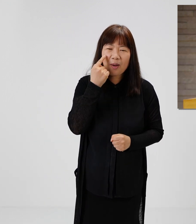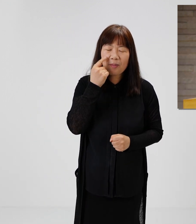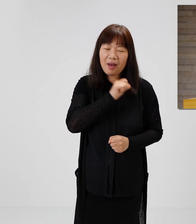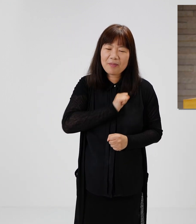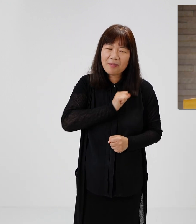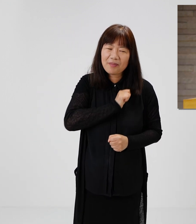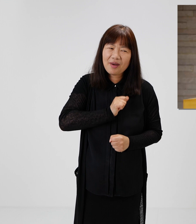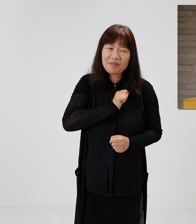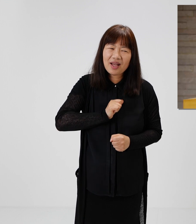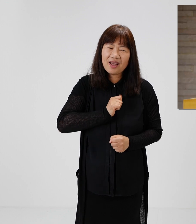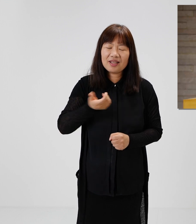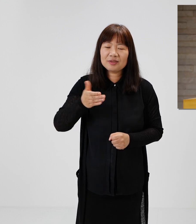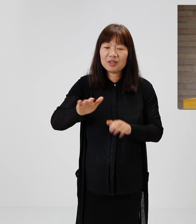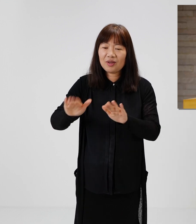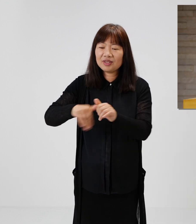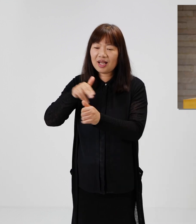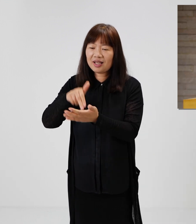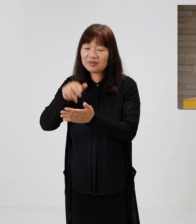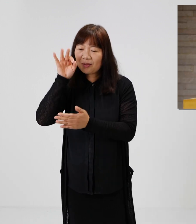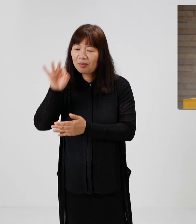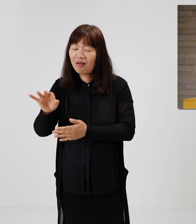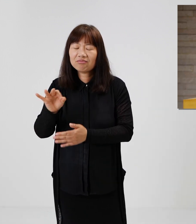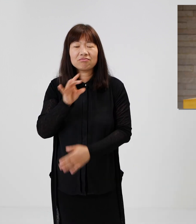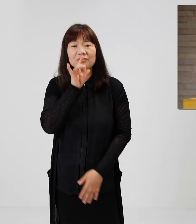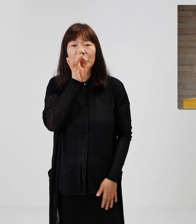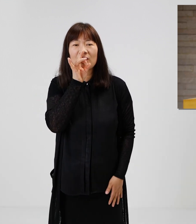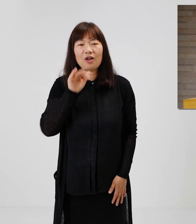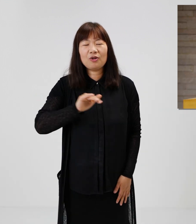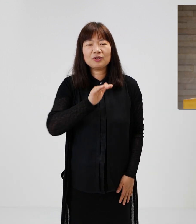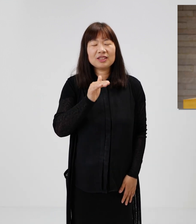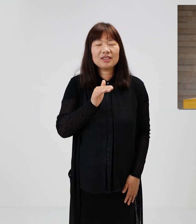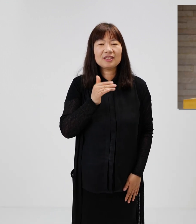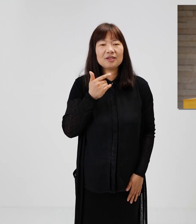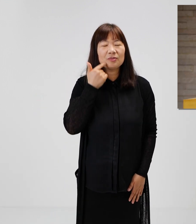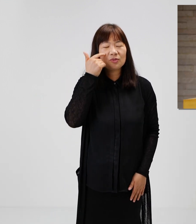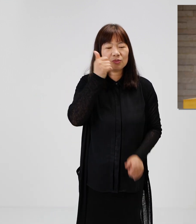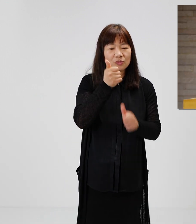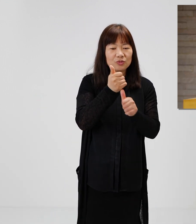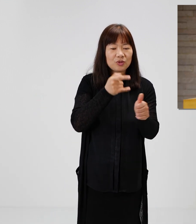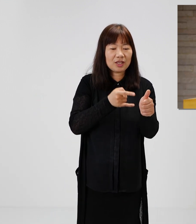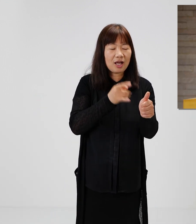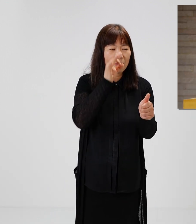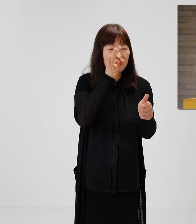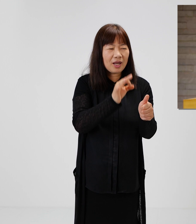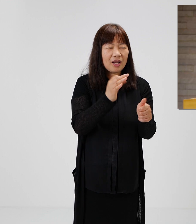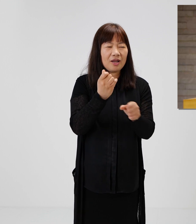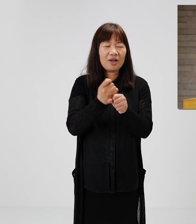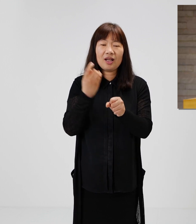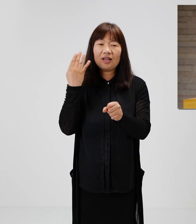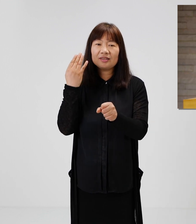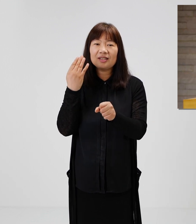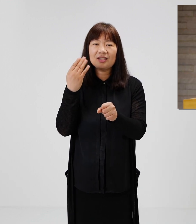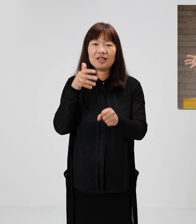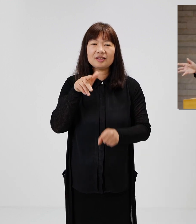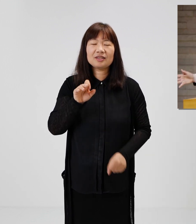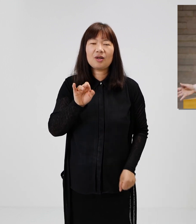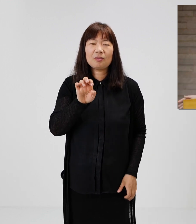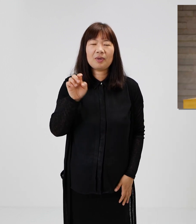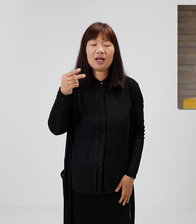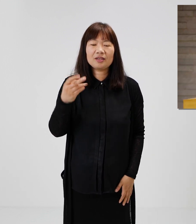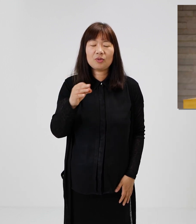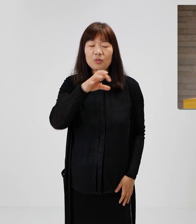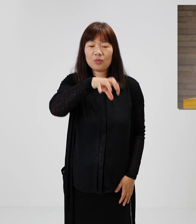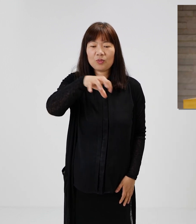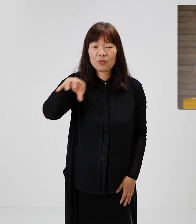현실적으로 그게 가능한가 말이에요. 우리 교육자들만 해도 몇 년 전까지만 해도 청파동 근처에